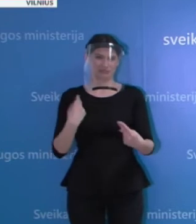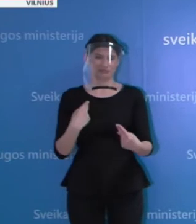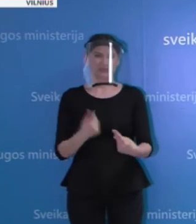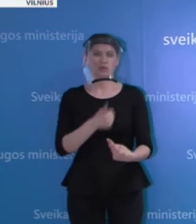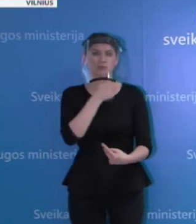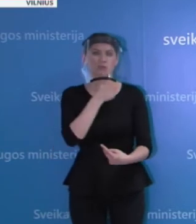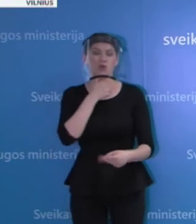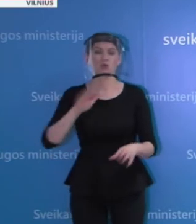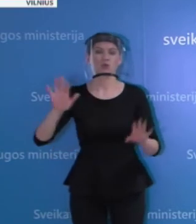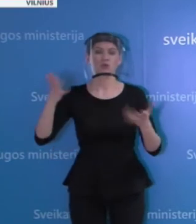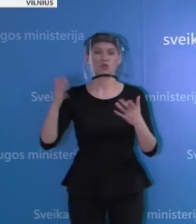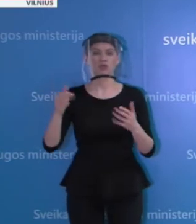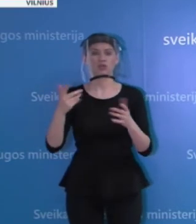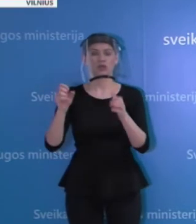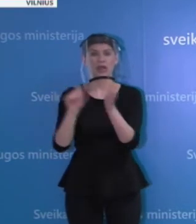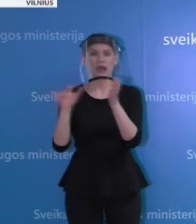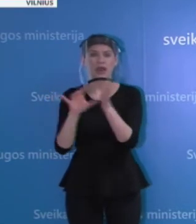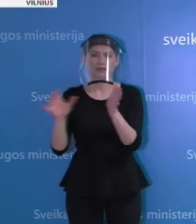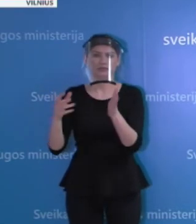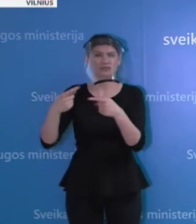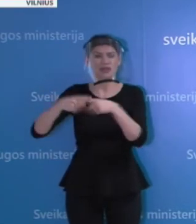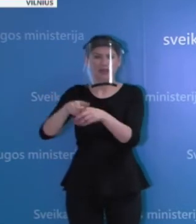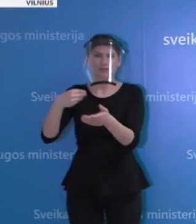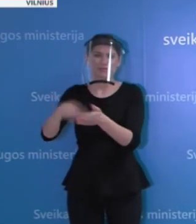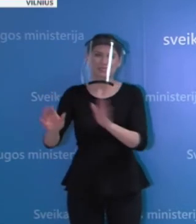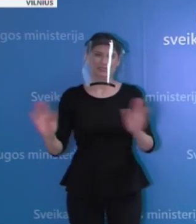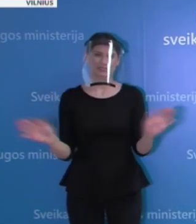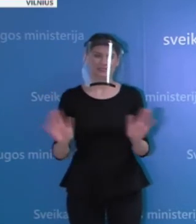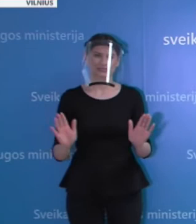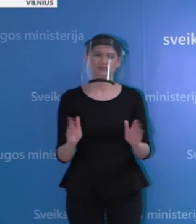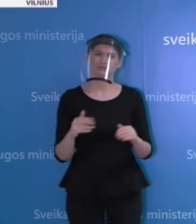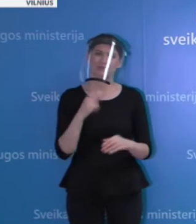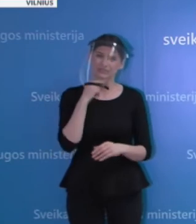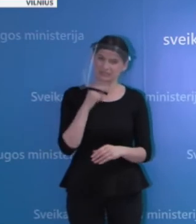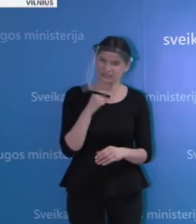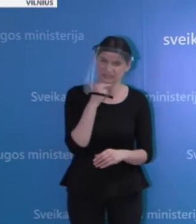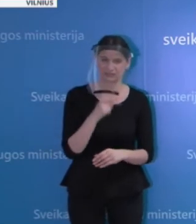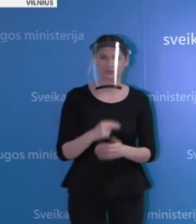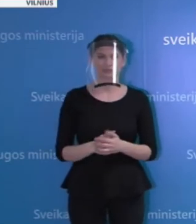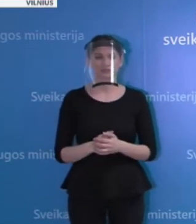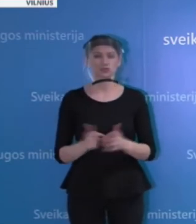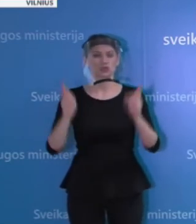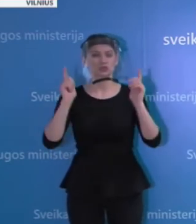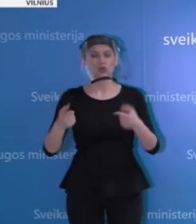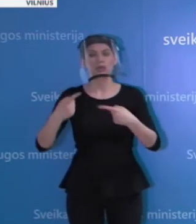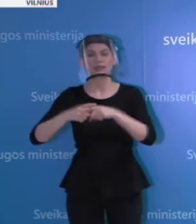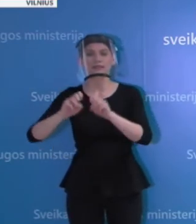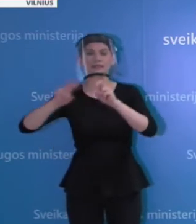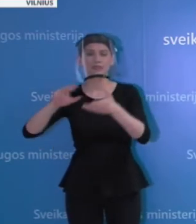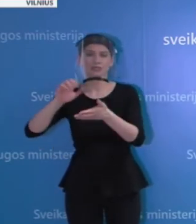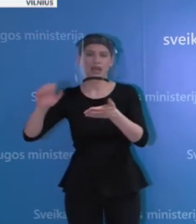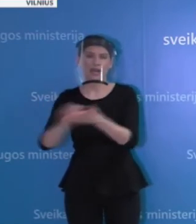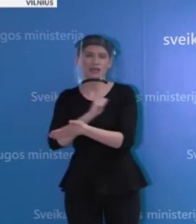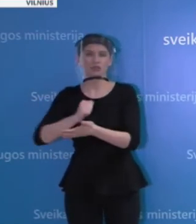ypatingai jeigu tai yra, na, tam tikri elektros prietaisai. Tai tiesiog būkit budrus, nes tokios įrangos akredituotos